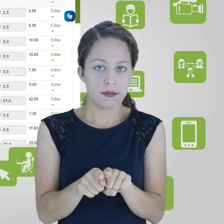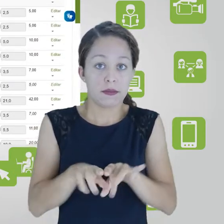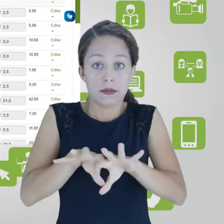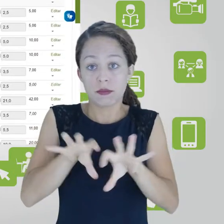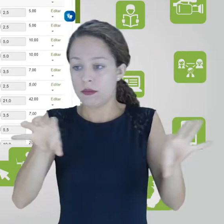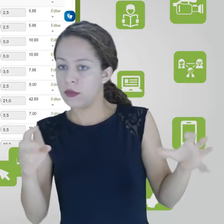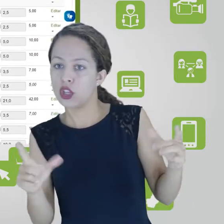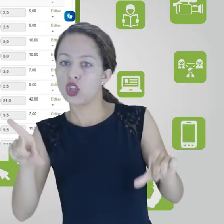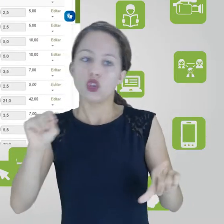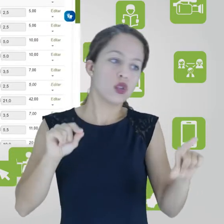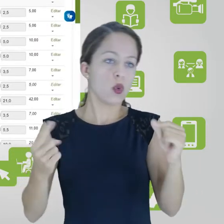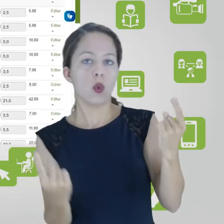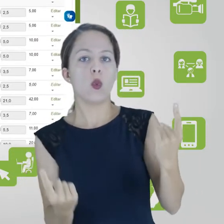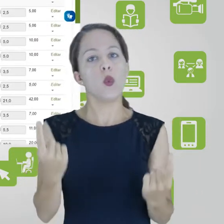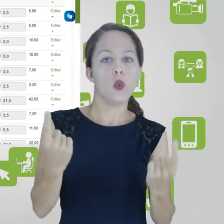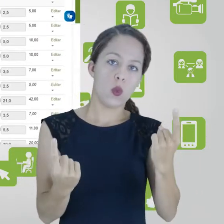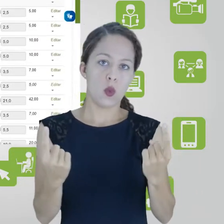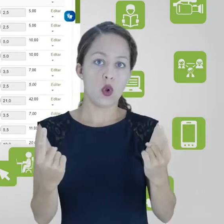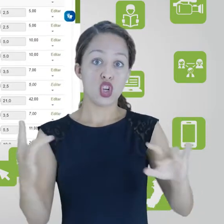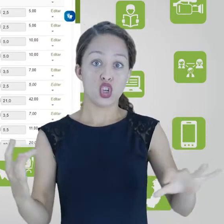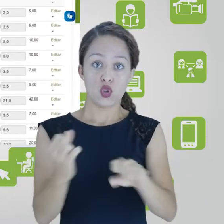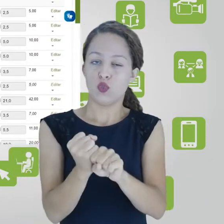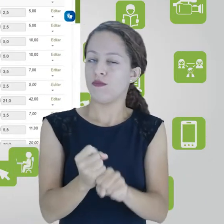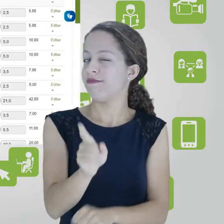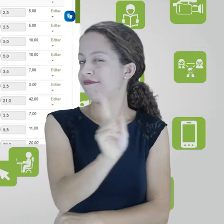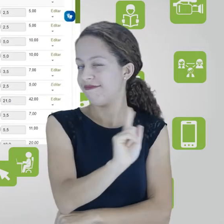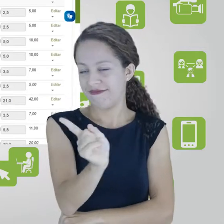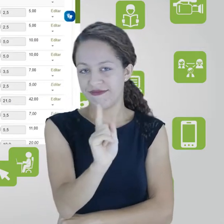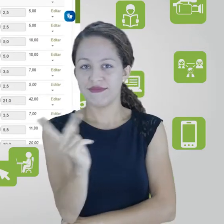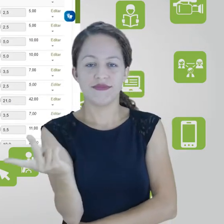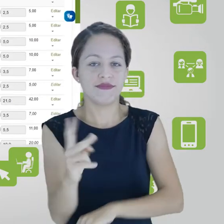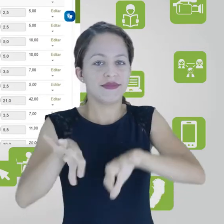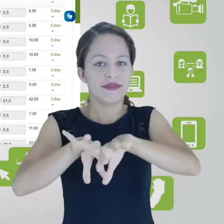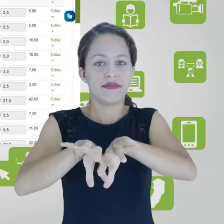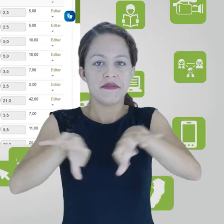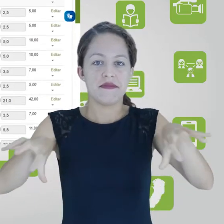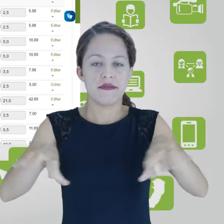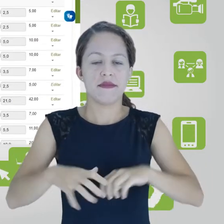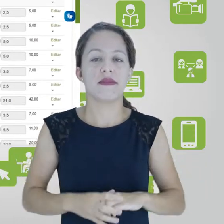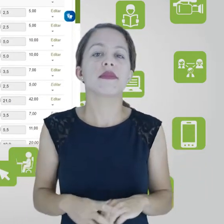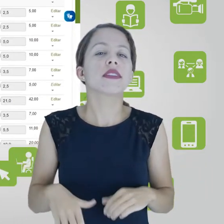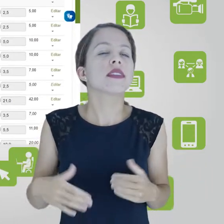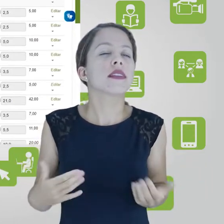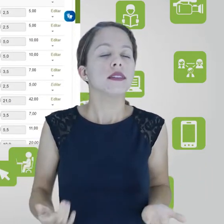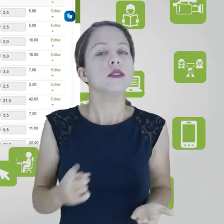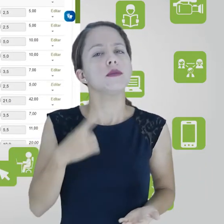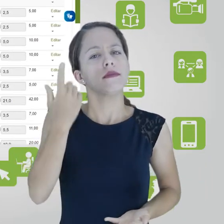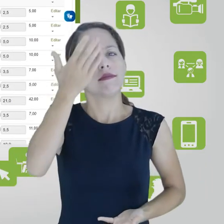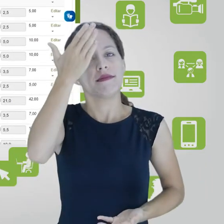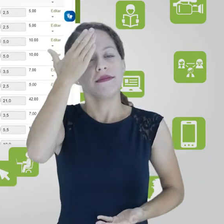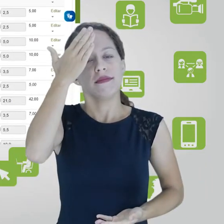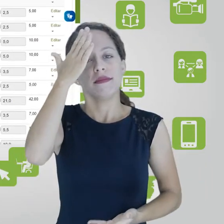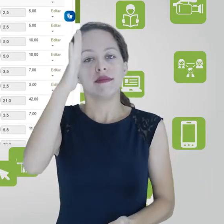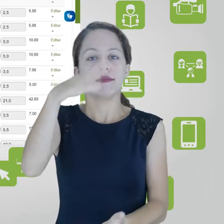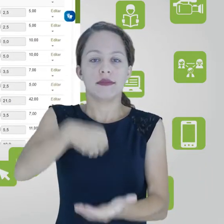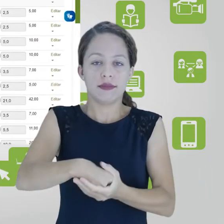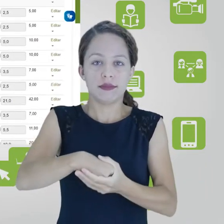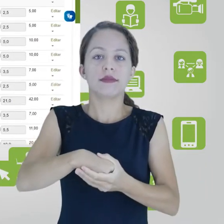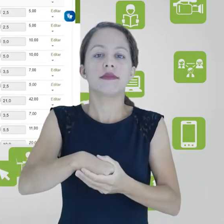que ele tirar aqui, ou ele fica com essa. E a gente precisa dizer isso para o Moodle, tá certo? Então, a gente sabe que vão